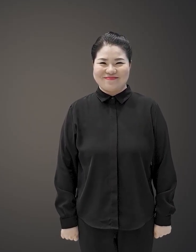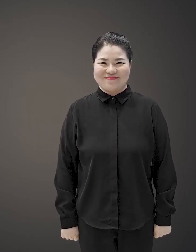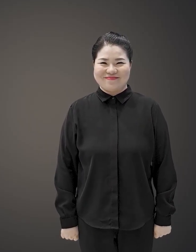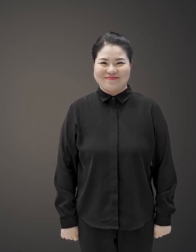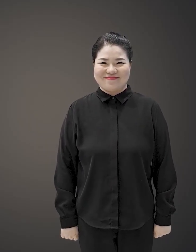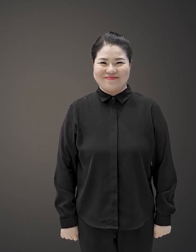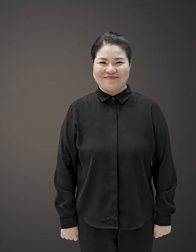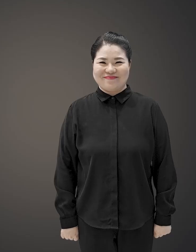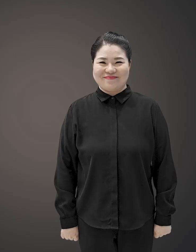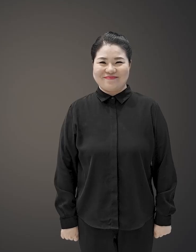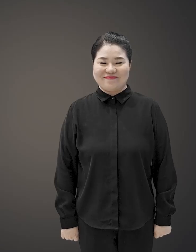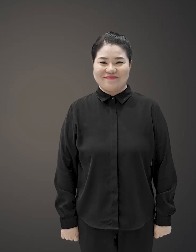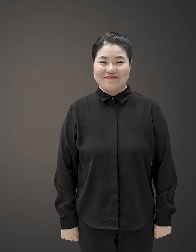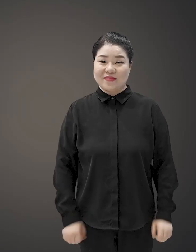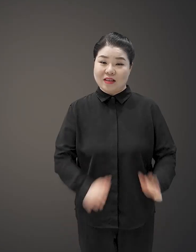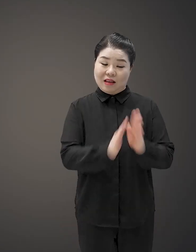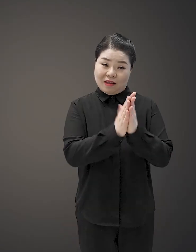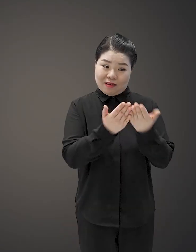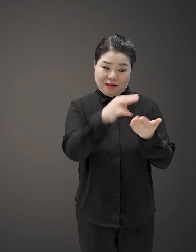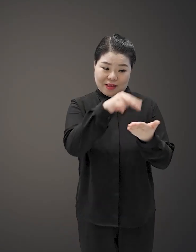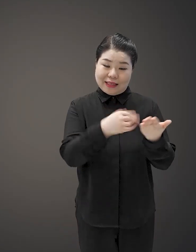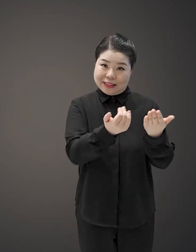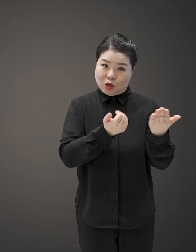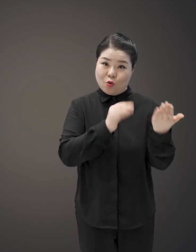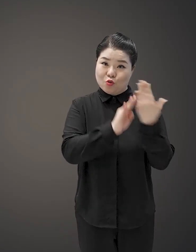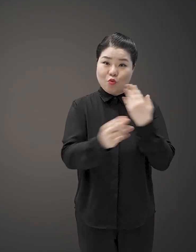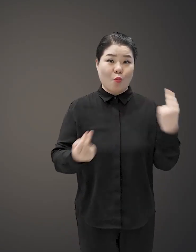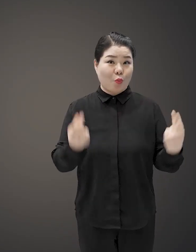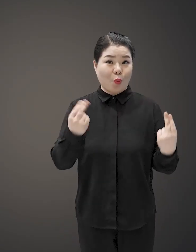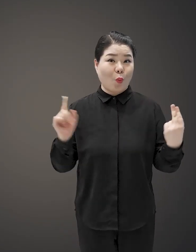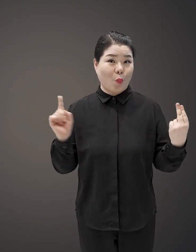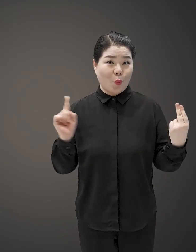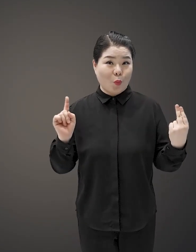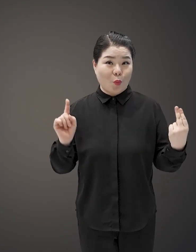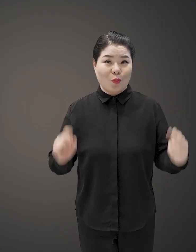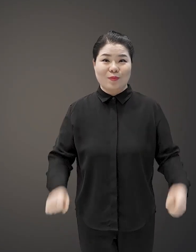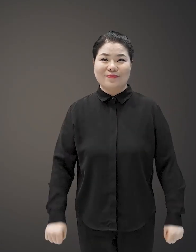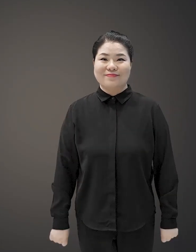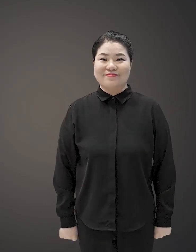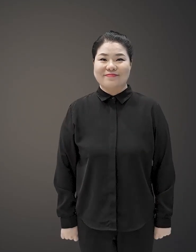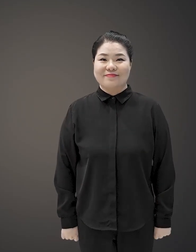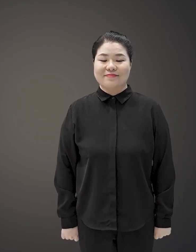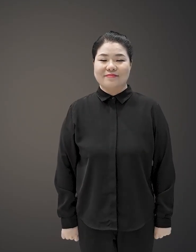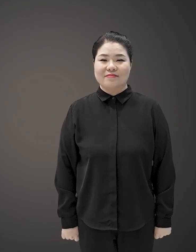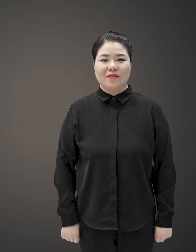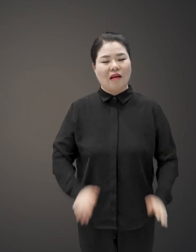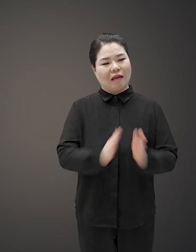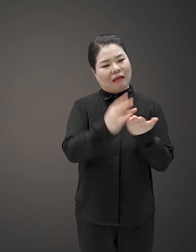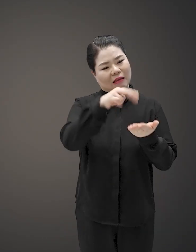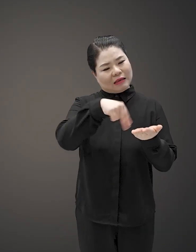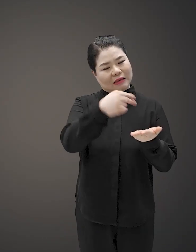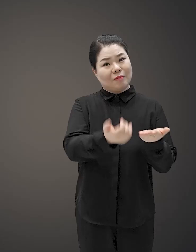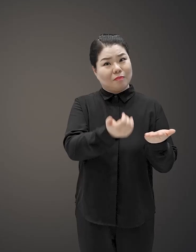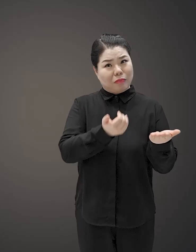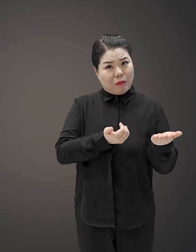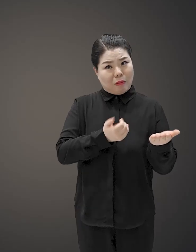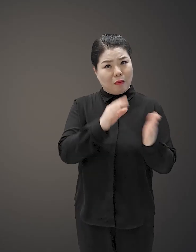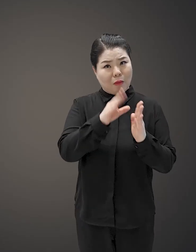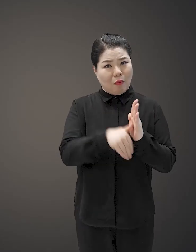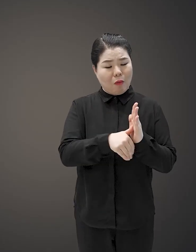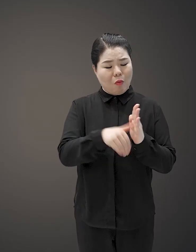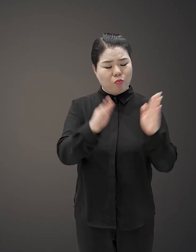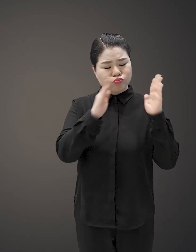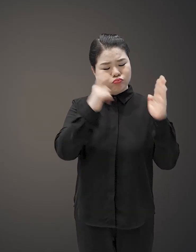것 같아요. 질문 5. 책을 읽기 전과 후 어떤 점이 달라졌나요? 사실 이 책을 읽기 전에는